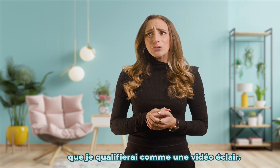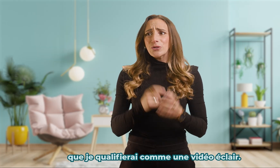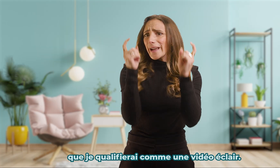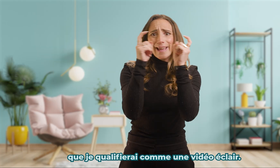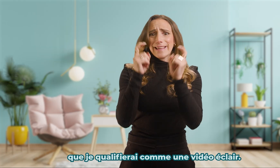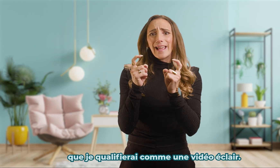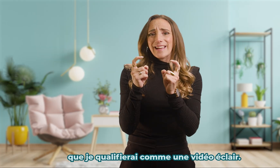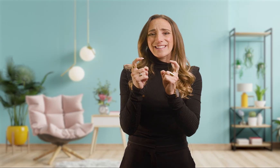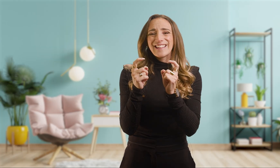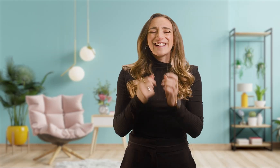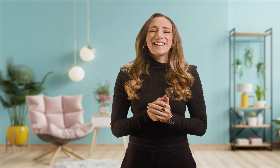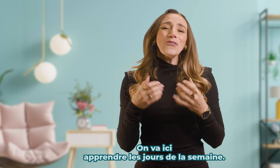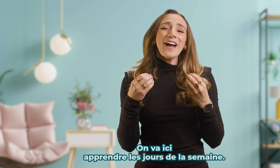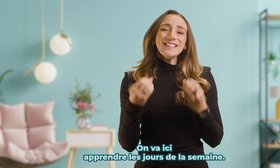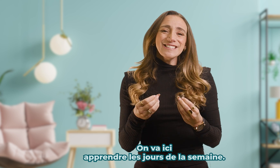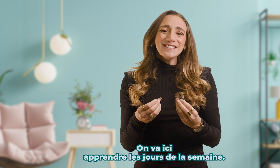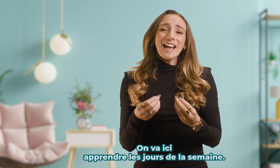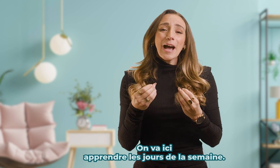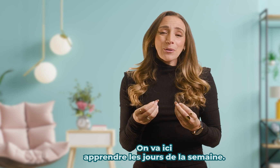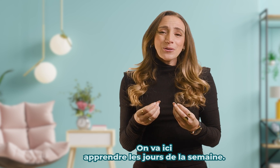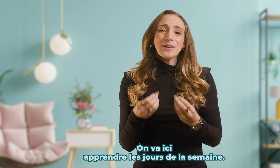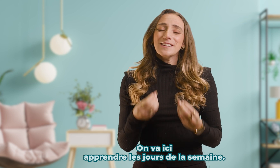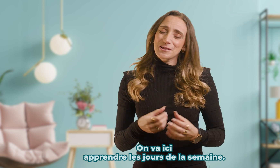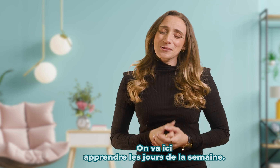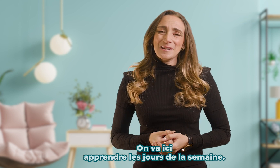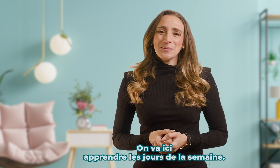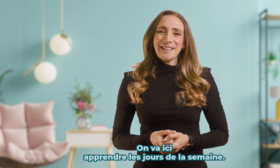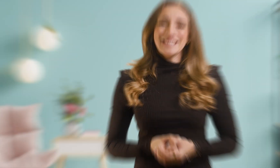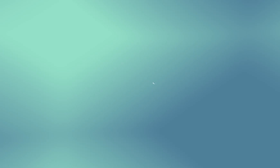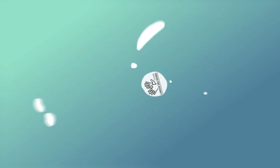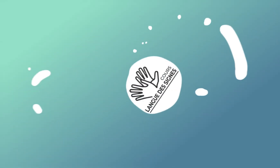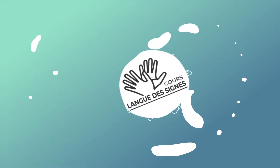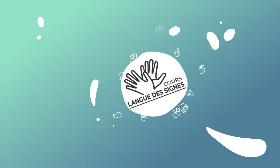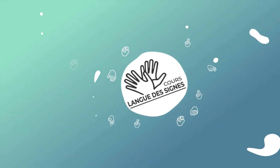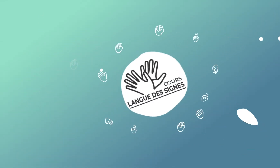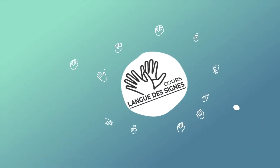vidéo éclair. On va ici apprendre les jours de la semaine.